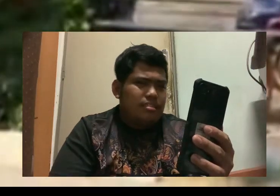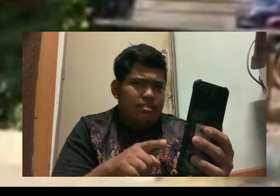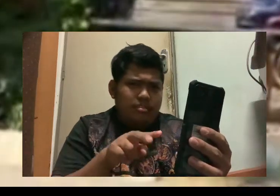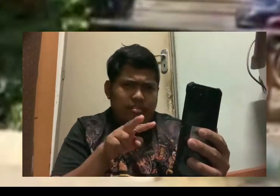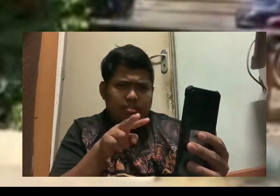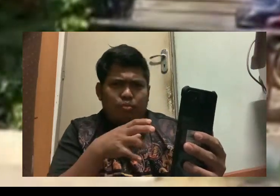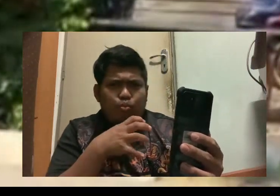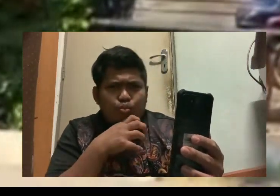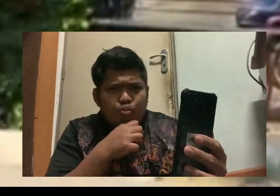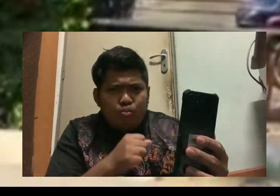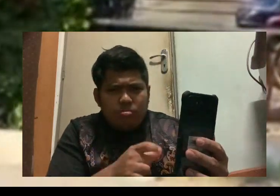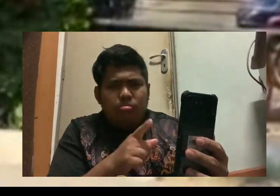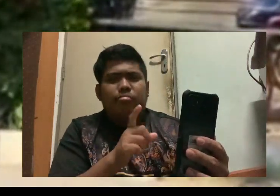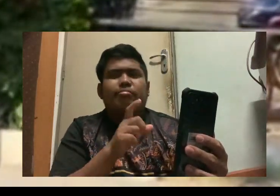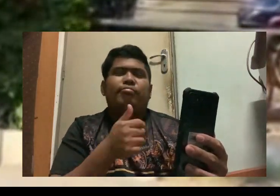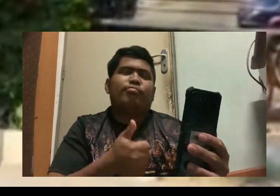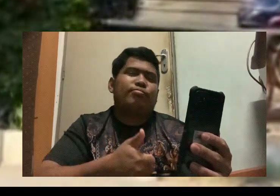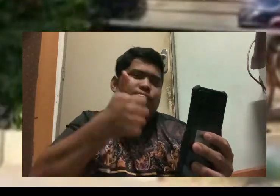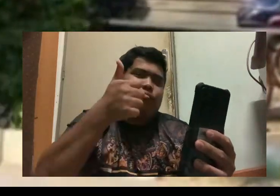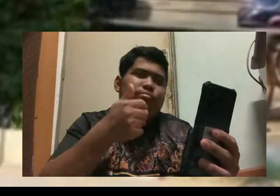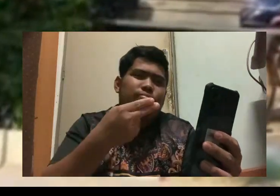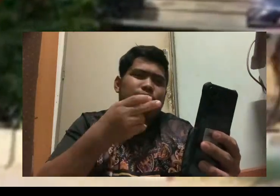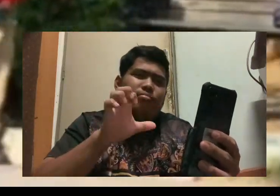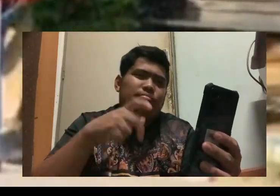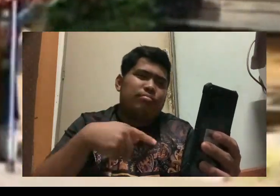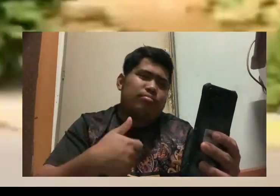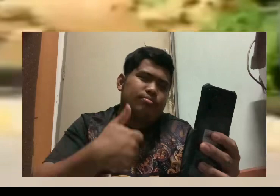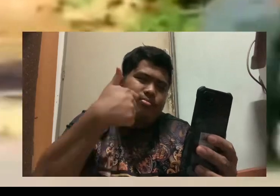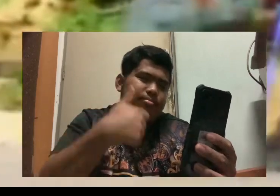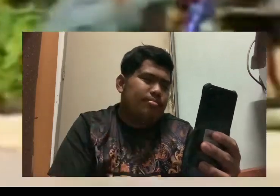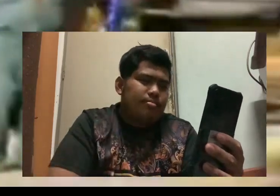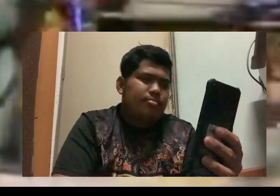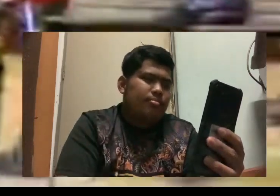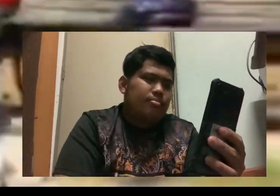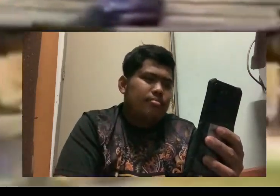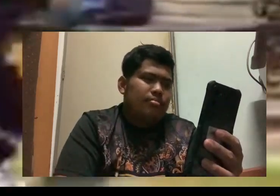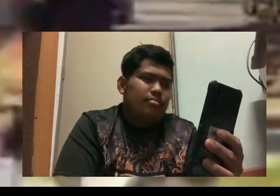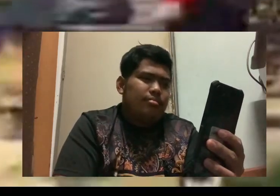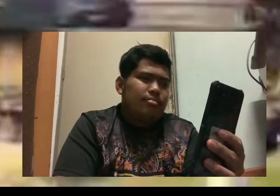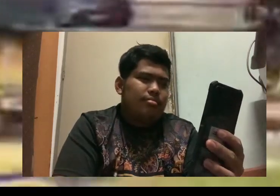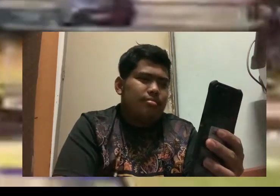बेटा। वो रक्षा खड़ा हुआ ना वहां पे, मेरे को बिठा के आ जा मेरा बच्चा।